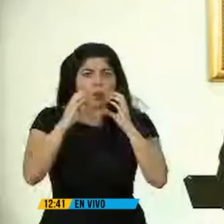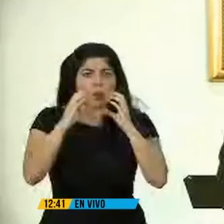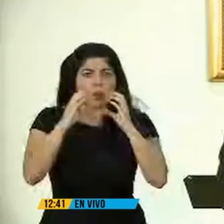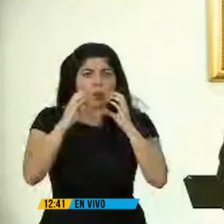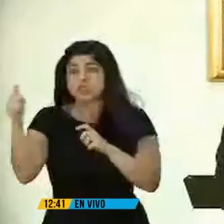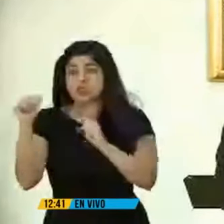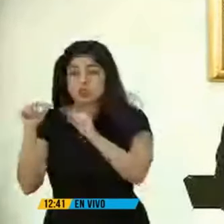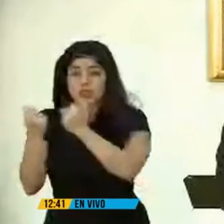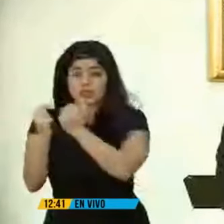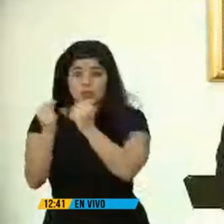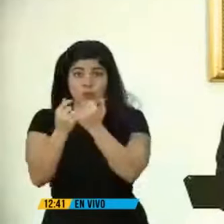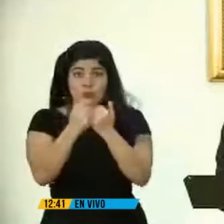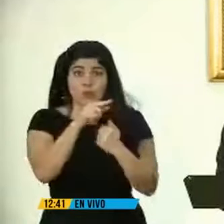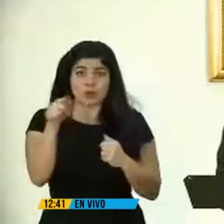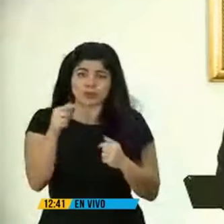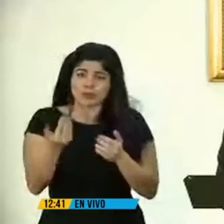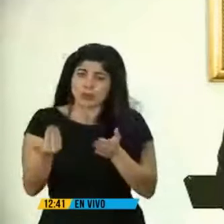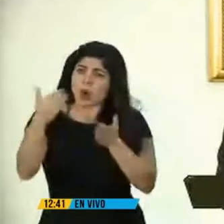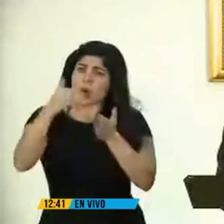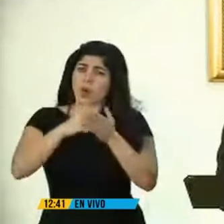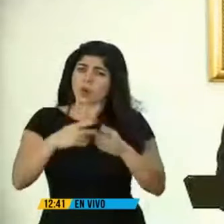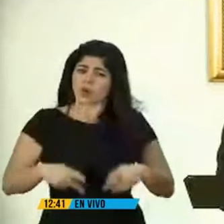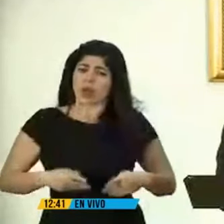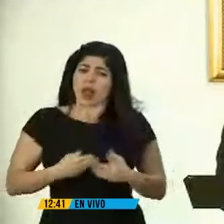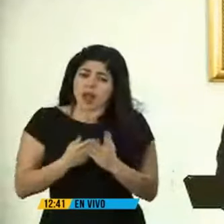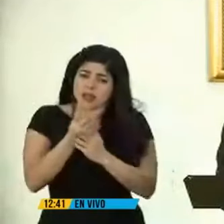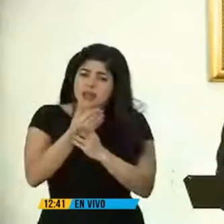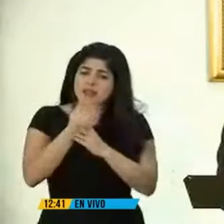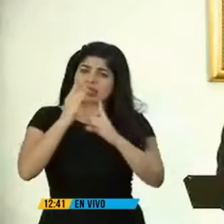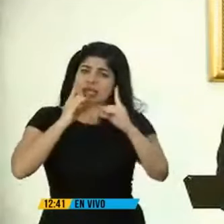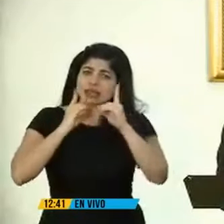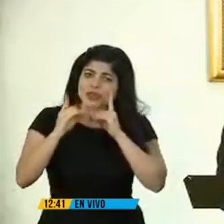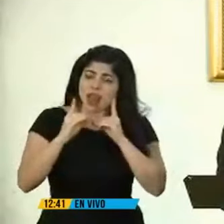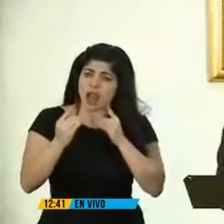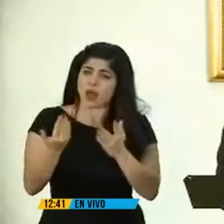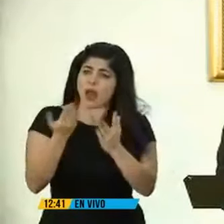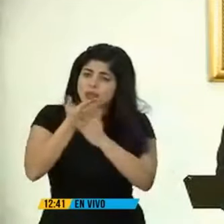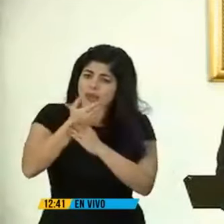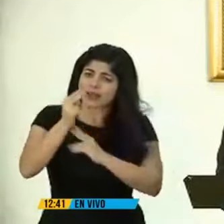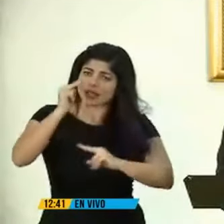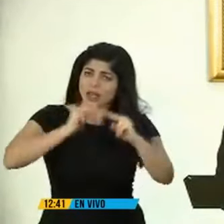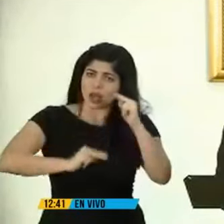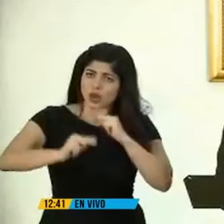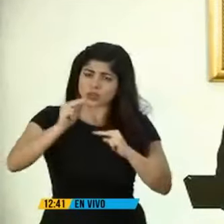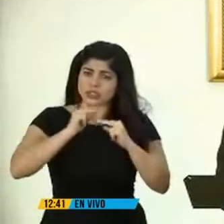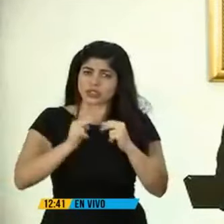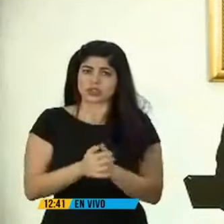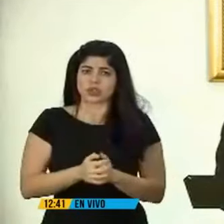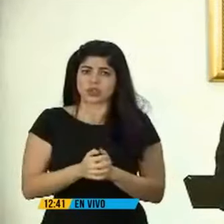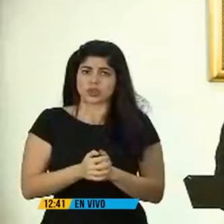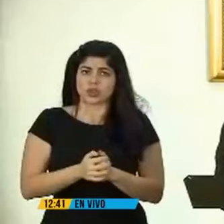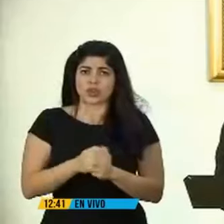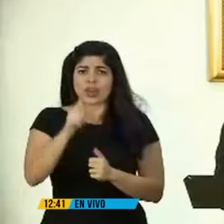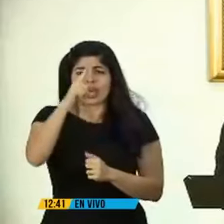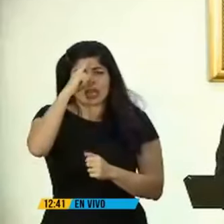demás sectores, es que retomemos la vía del diálogo, de la negociación y de